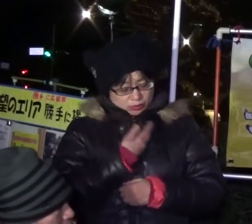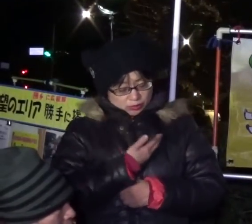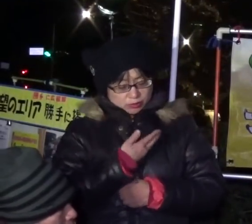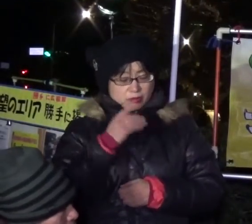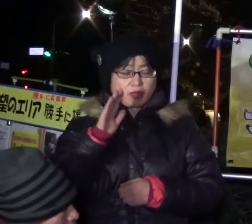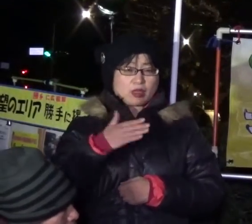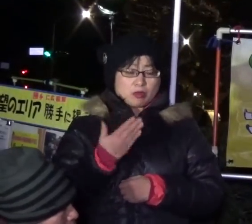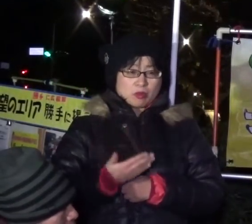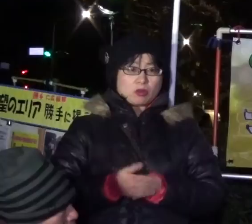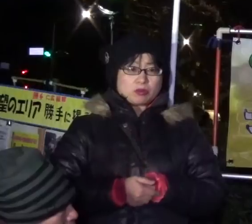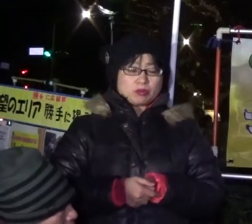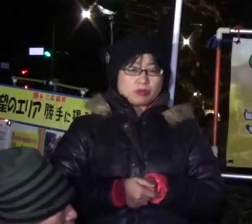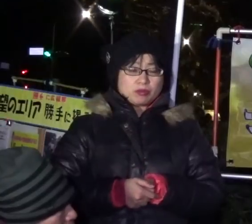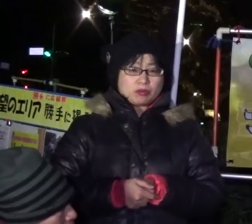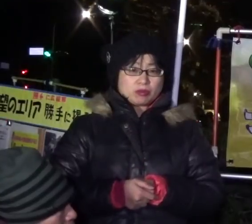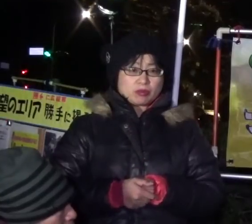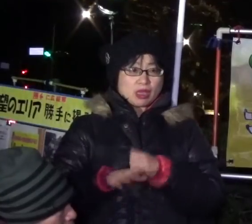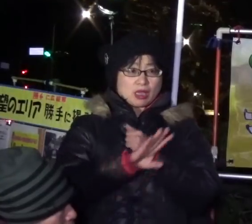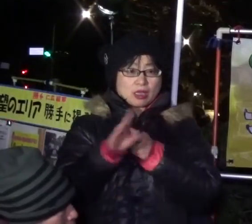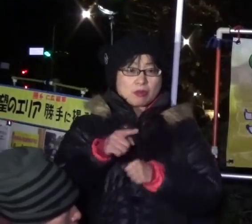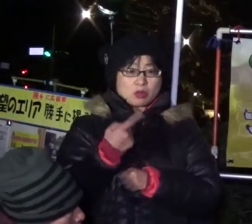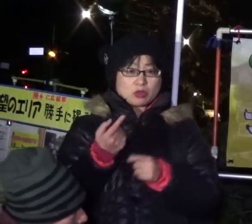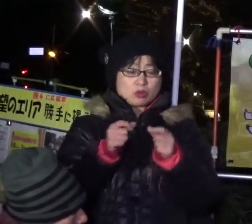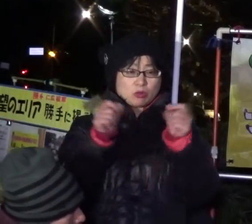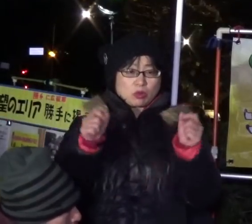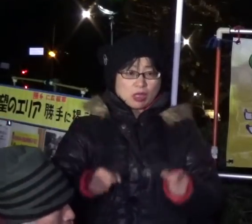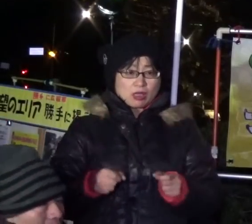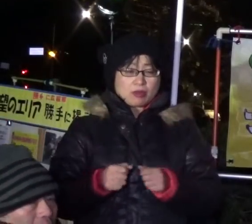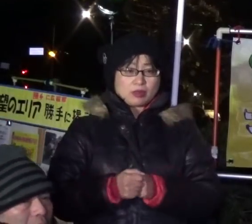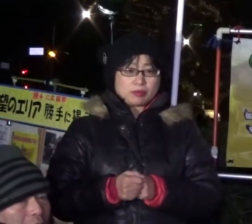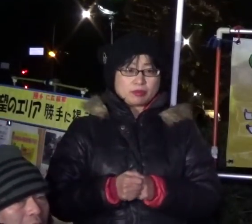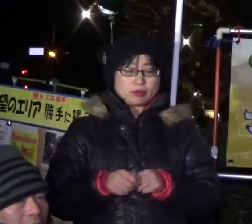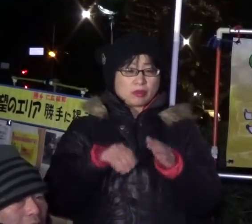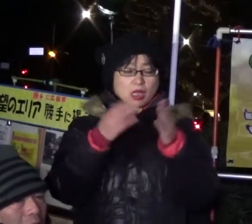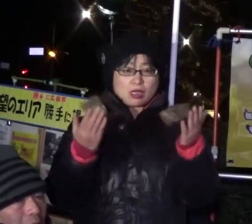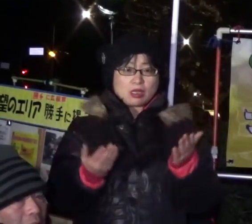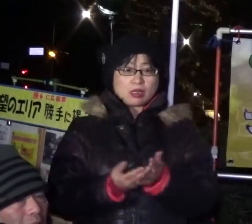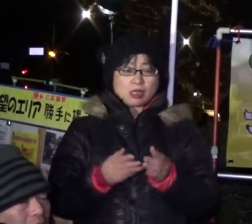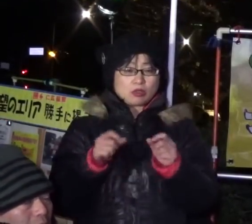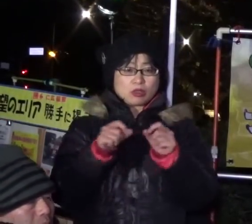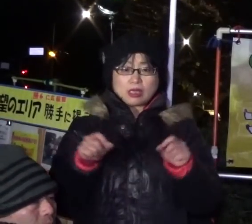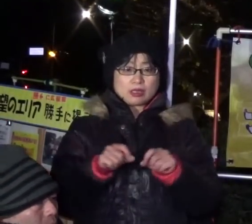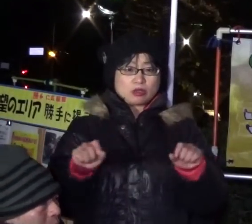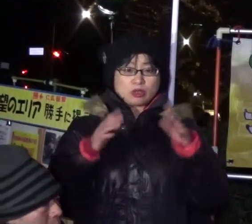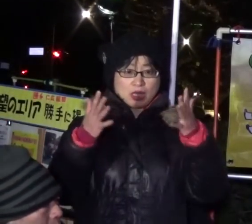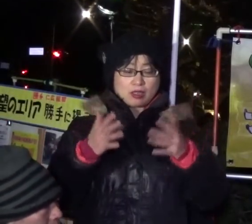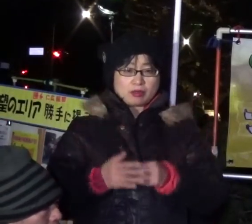ありますが、しかし、原発事故の問題は、全く救われてないし解決もしてない。